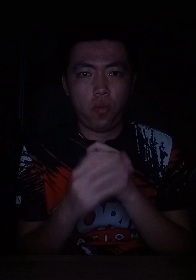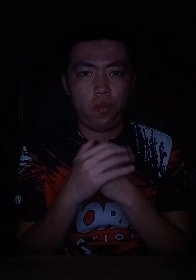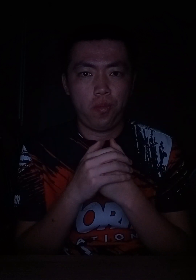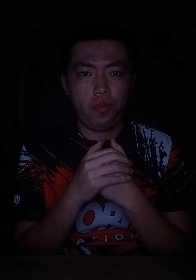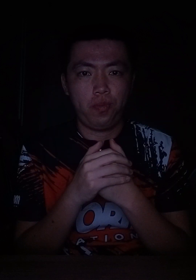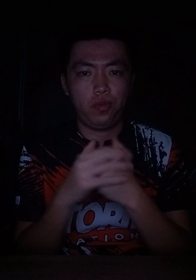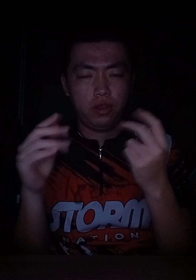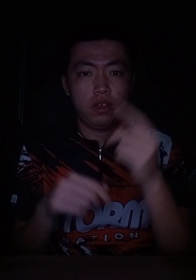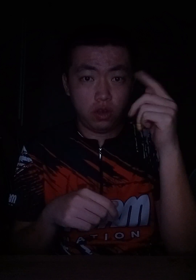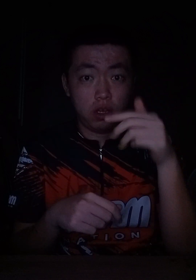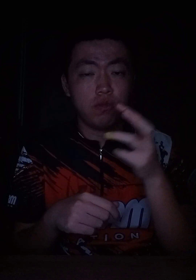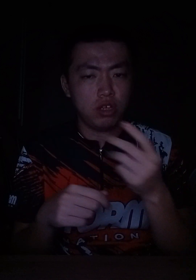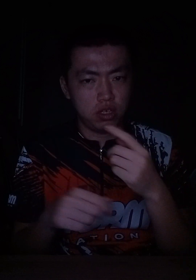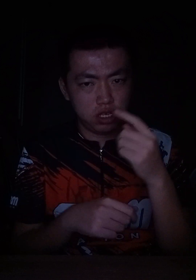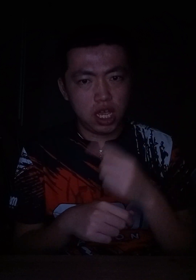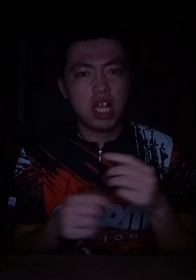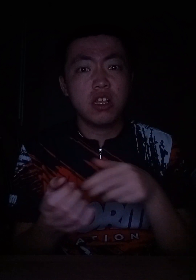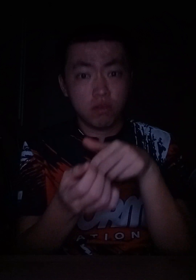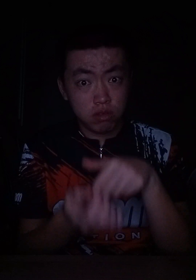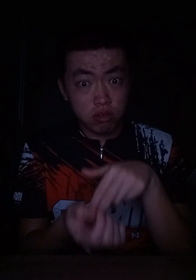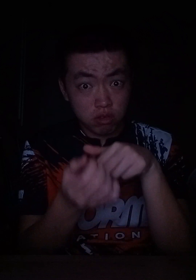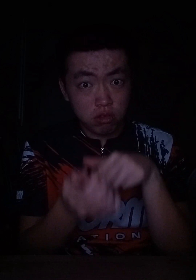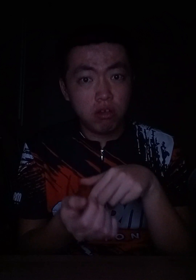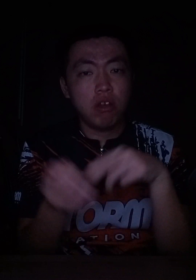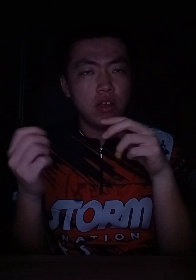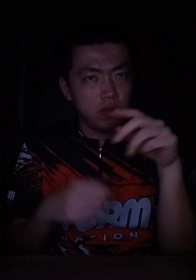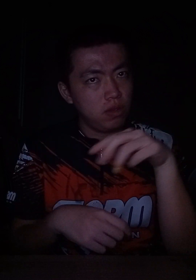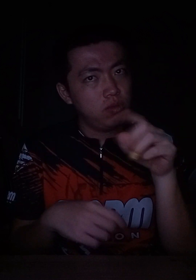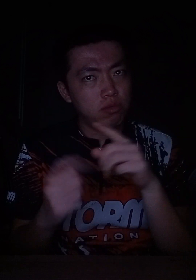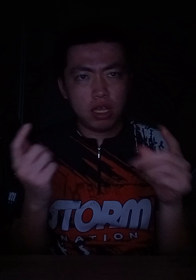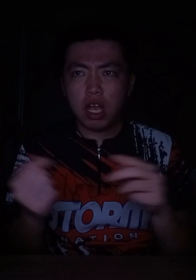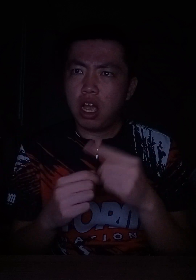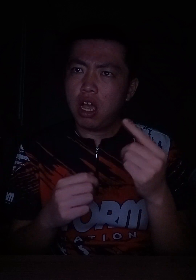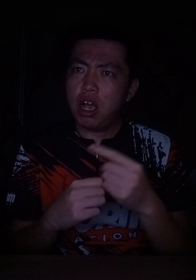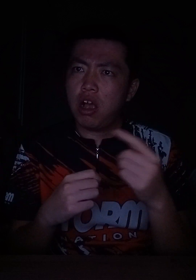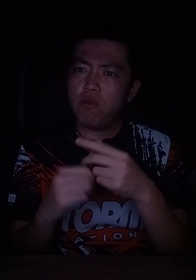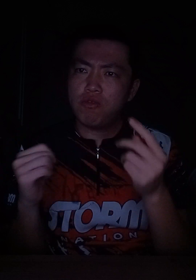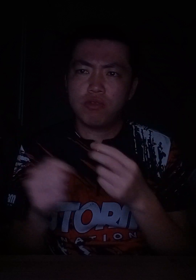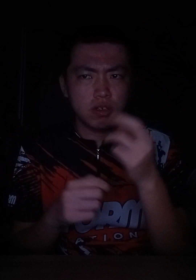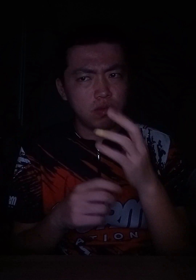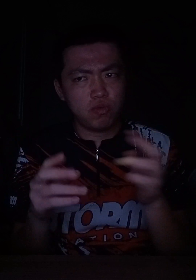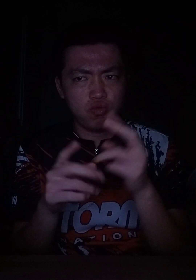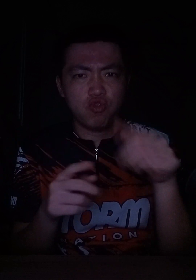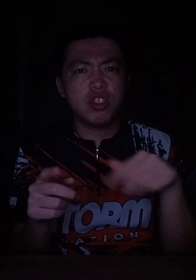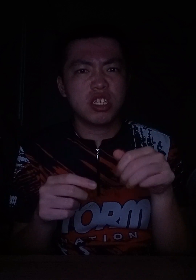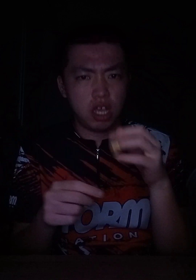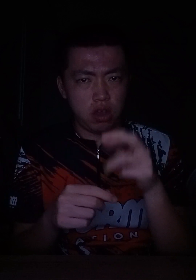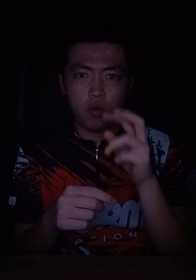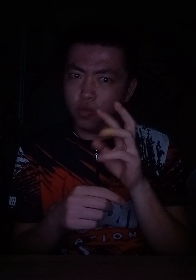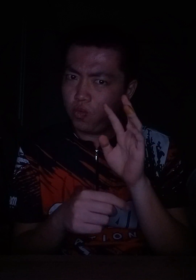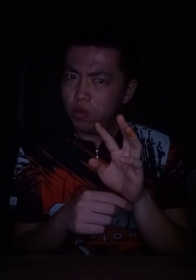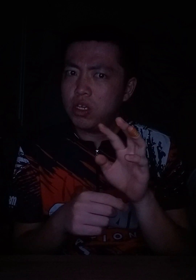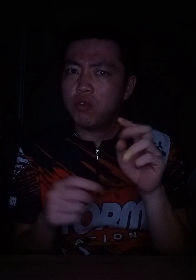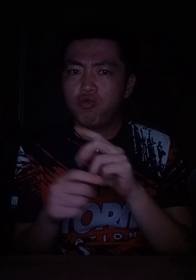이미 행정안전부에서는 엘리베이터의 관리 주체나 유지업자가 점검반을 꾸릴 때 소속 직원을 2명